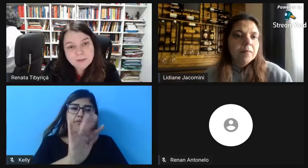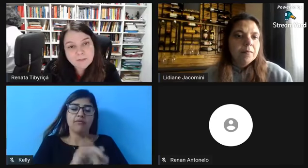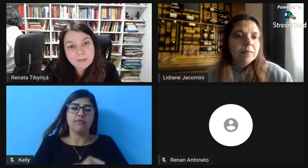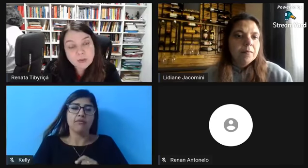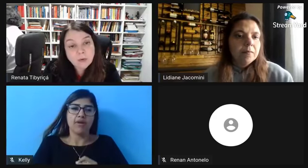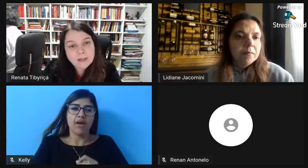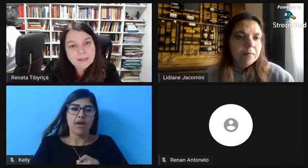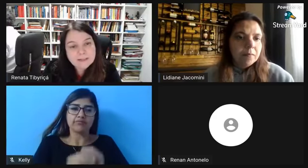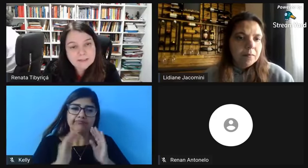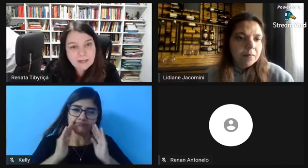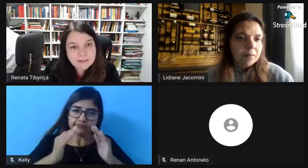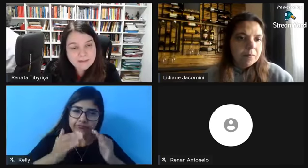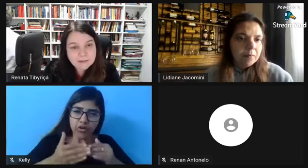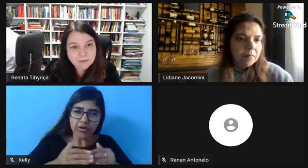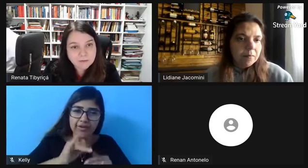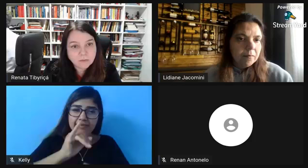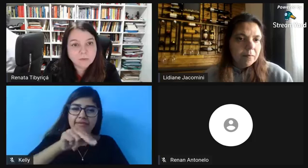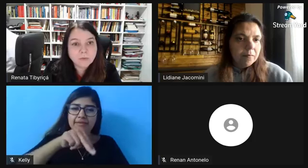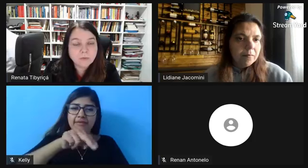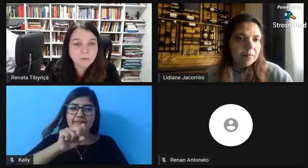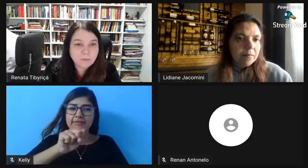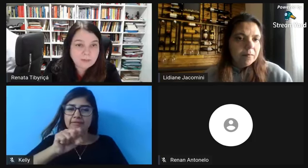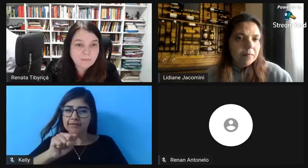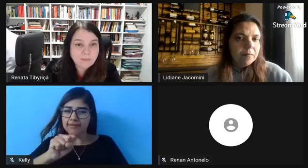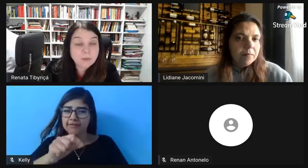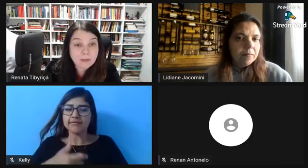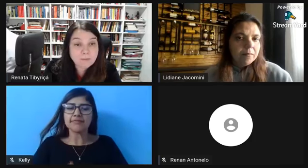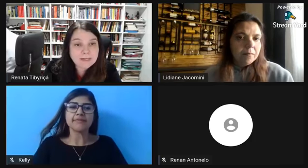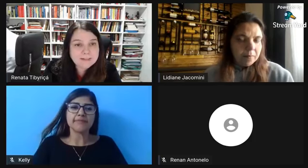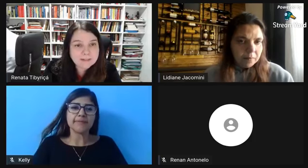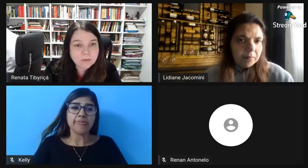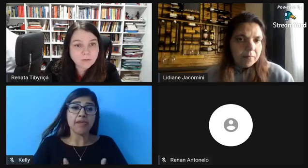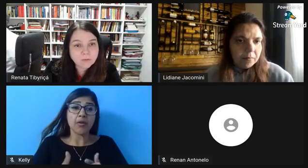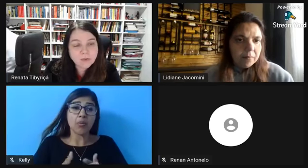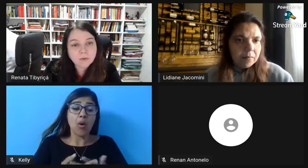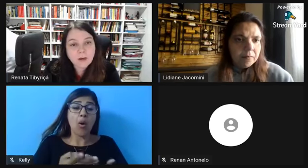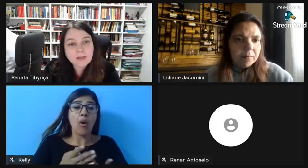questão especificamente do INSS, do benefício da